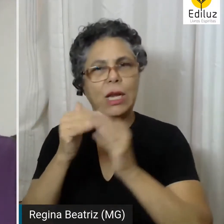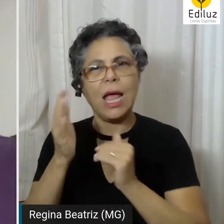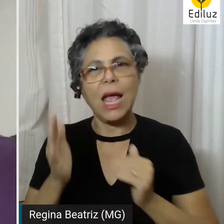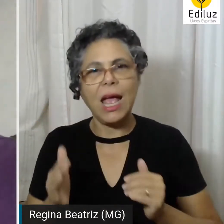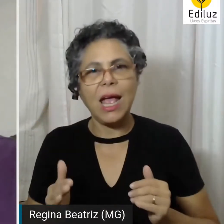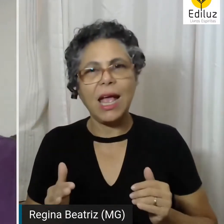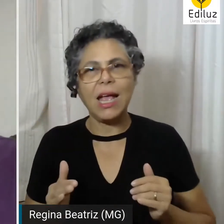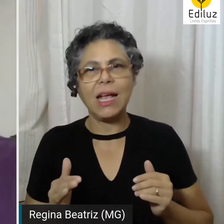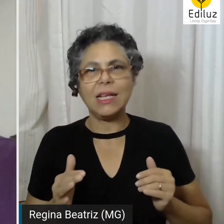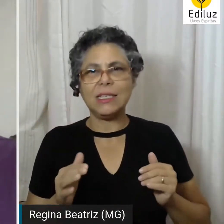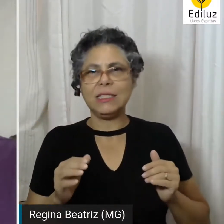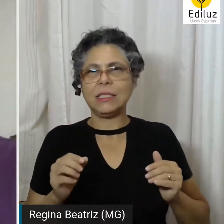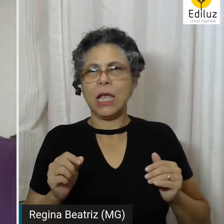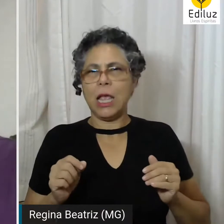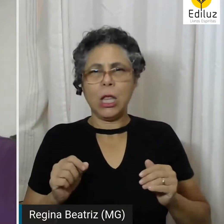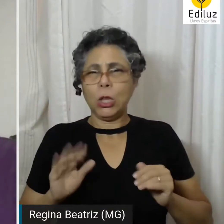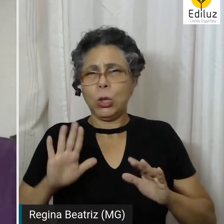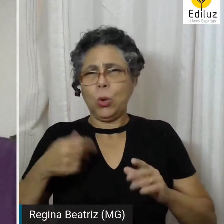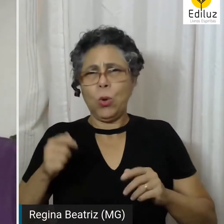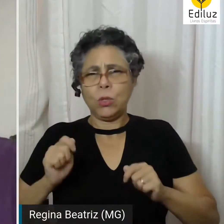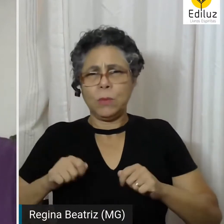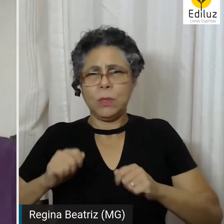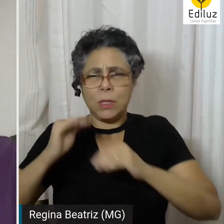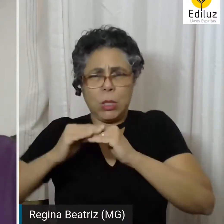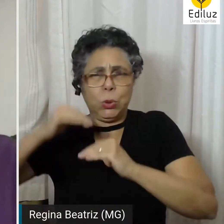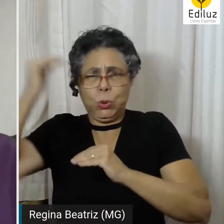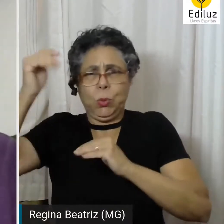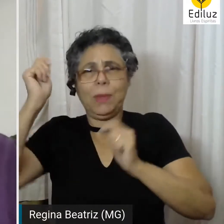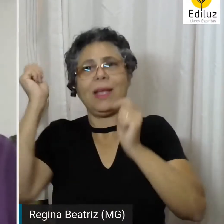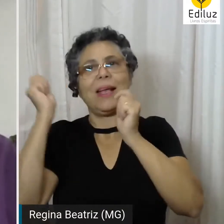de supercapacidade para superação,